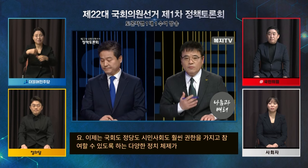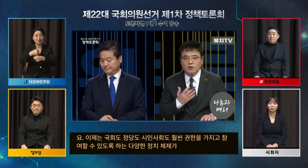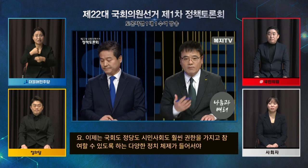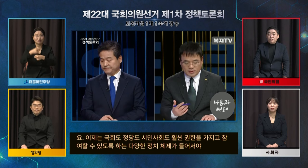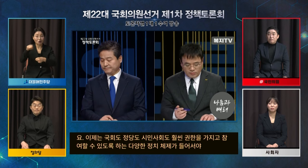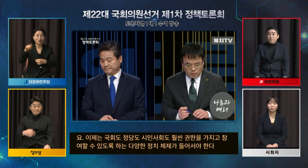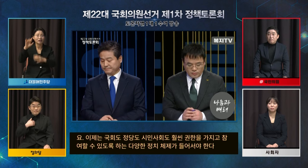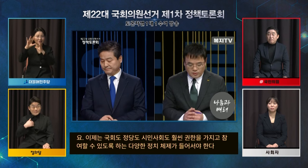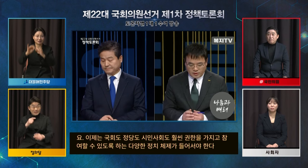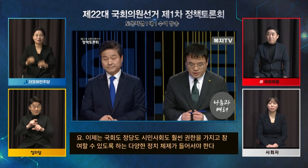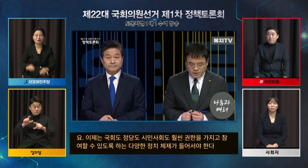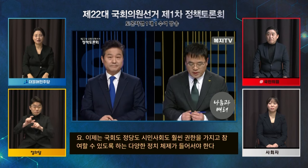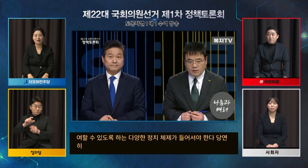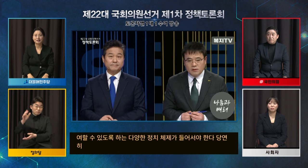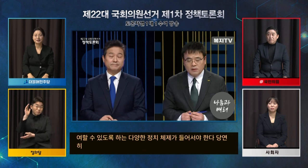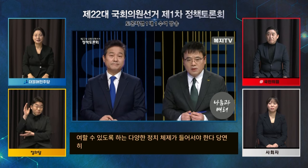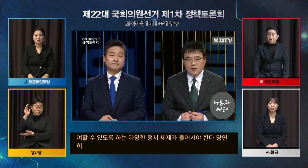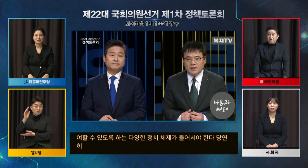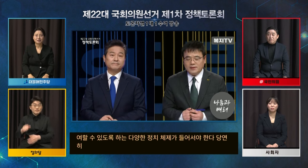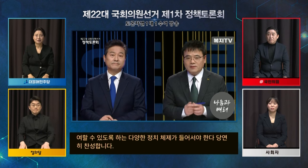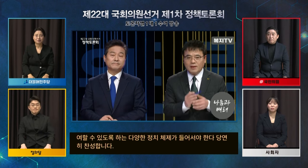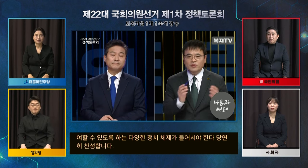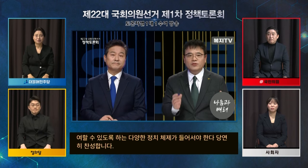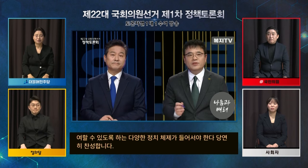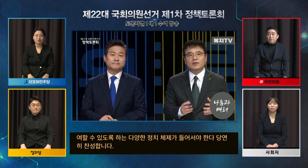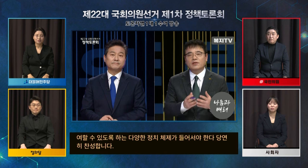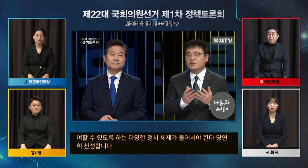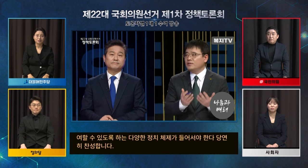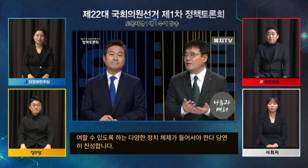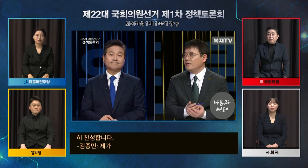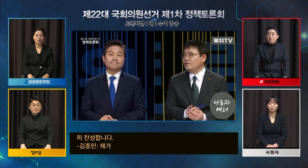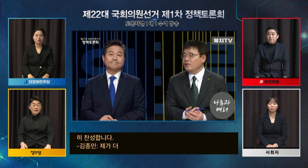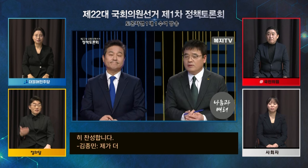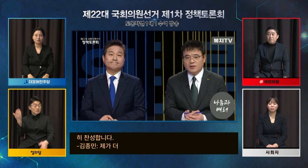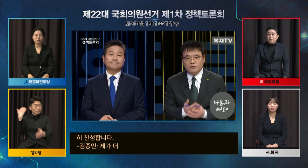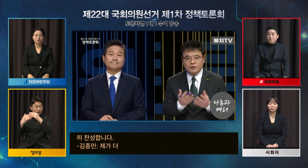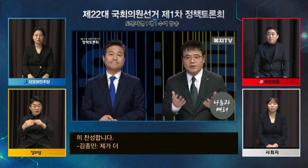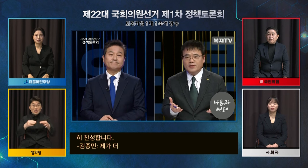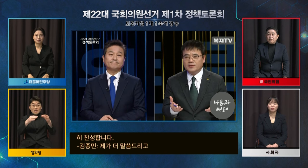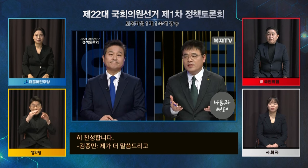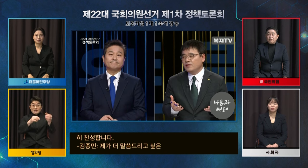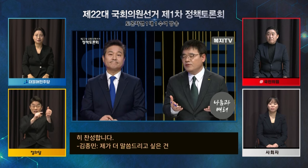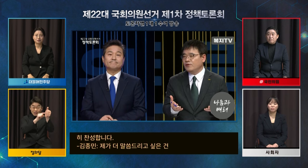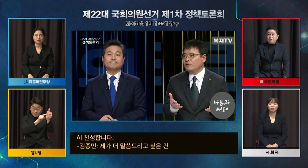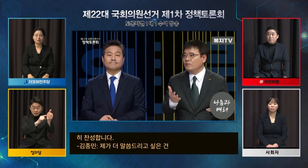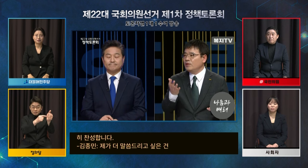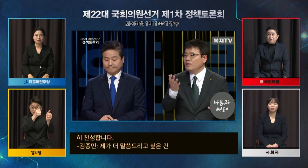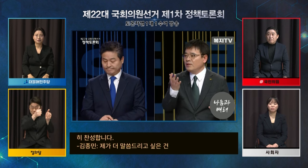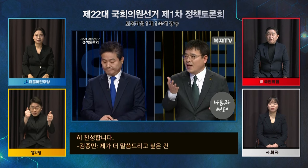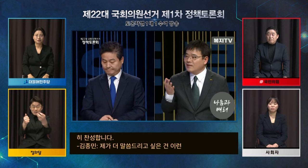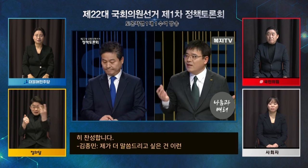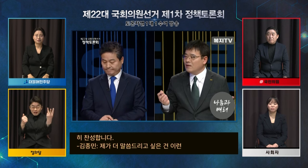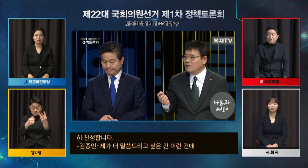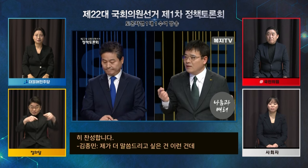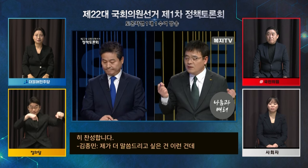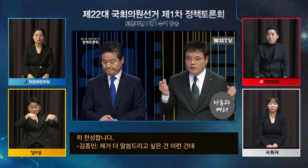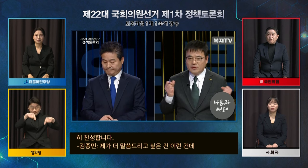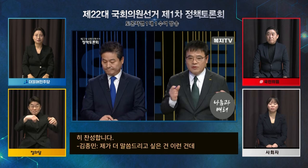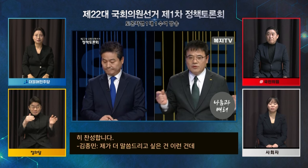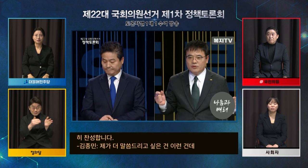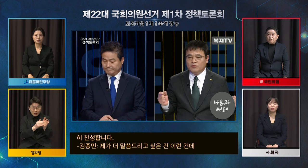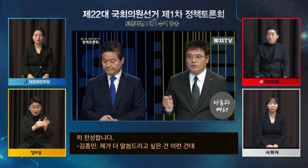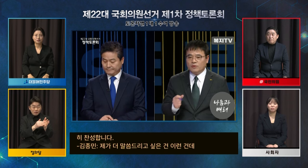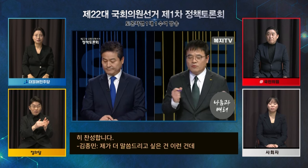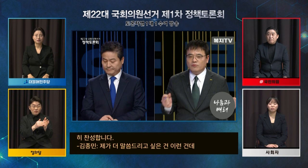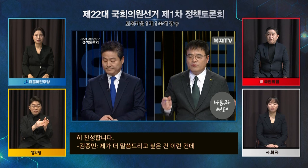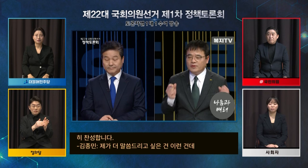제가 좀 더 말씀드리고 싶은 건 이런 건데요. 삼정치가 등장을 했어요. 새로운 정당이 등장을 했어요. 그러면 양당의 어떤